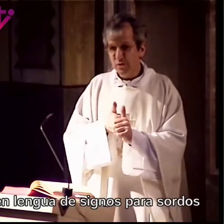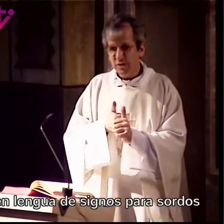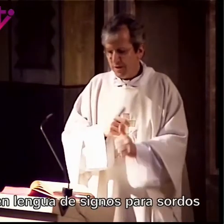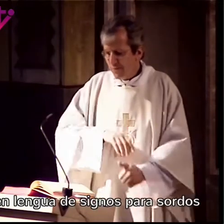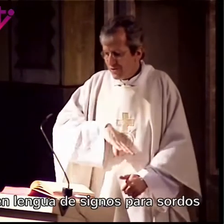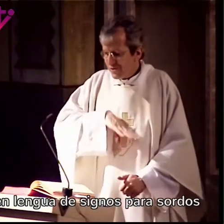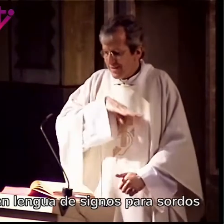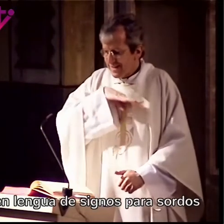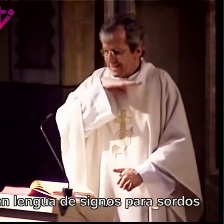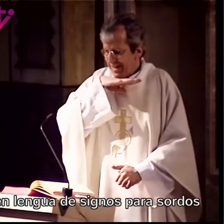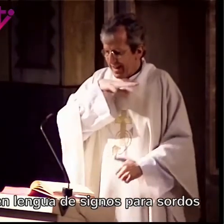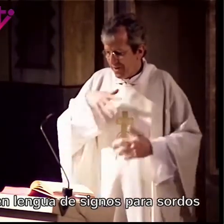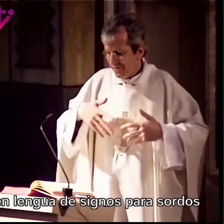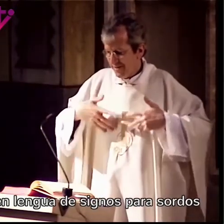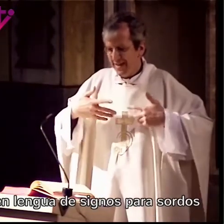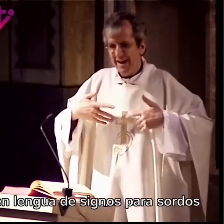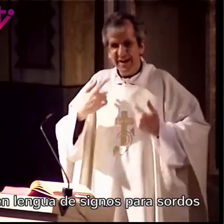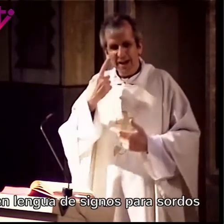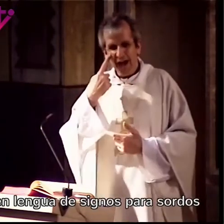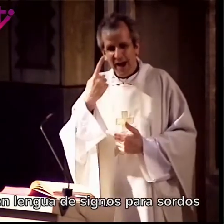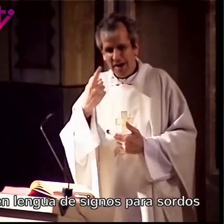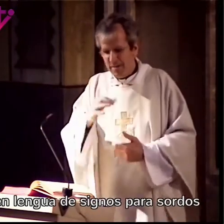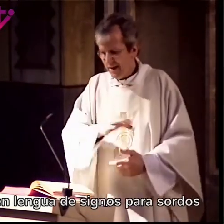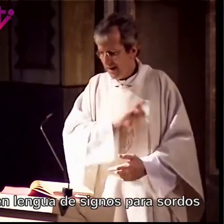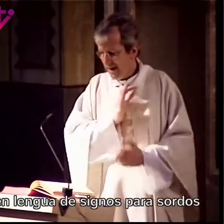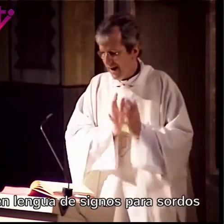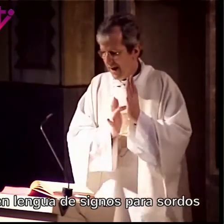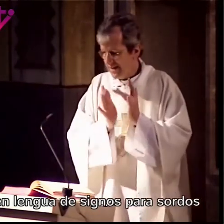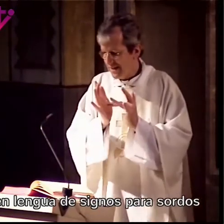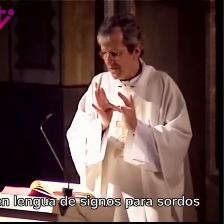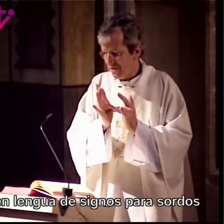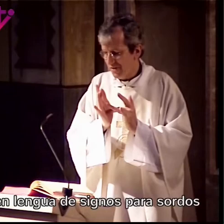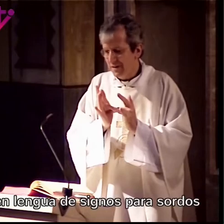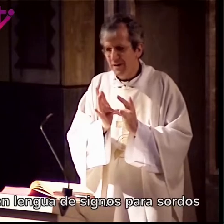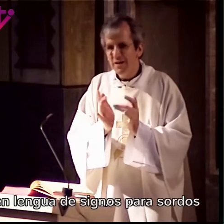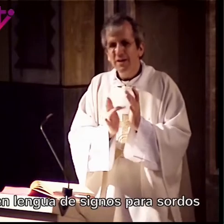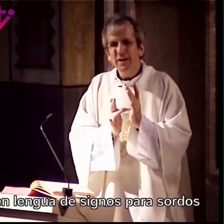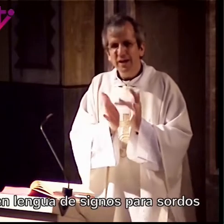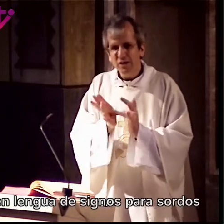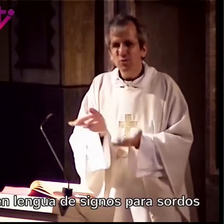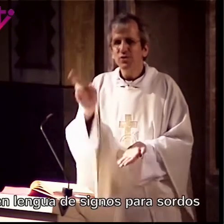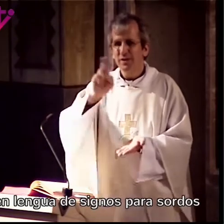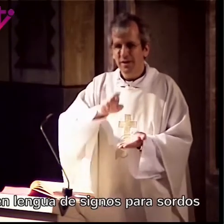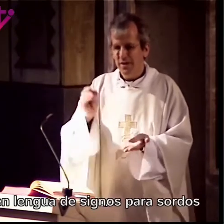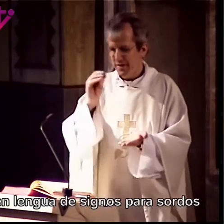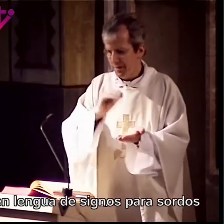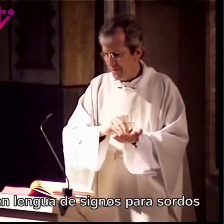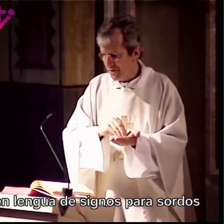discípulos se llenaron de alegría al ver al Señor. Jesús repitió